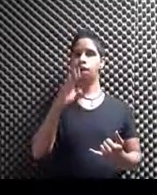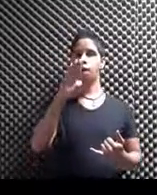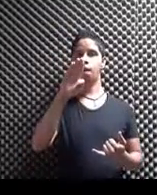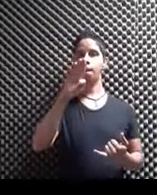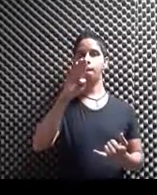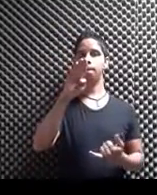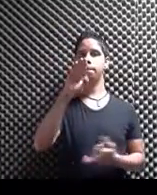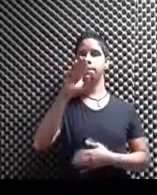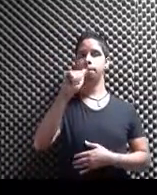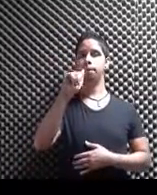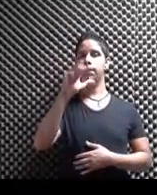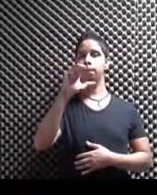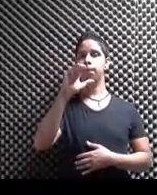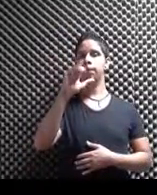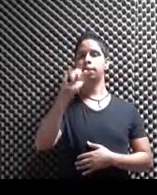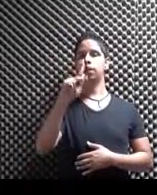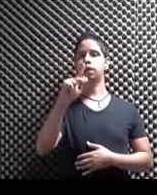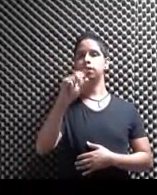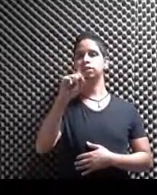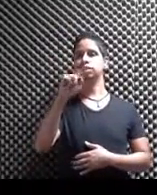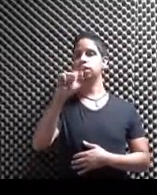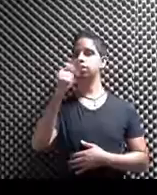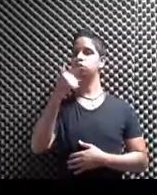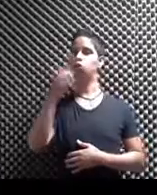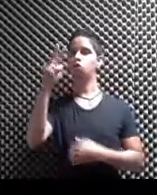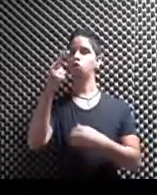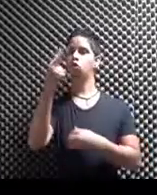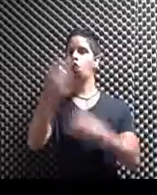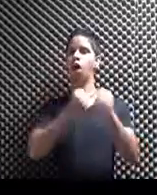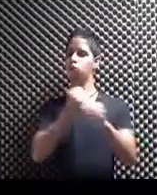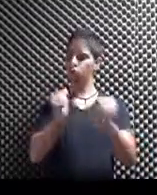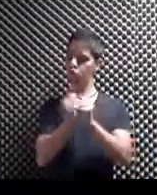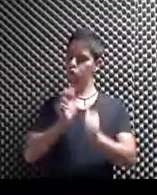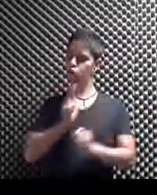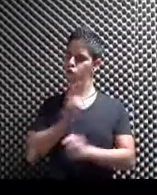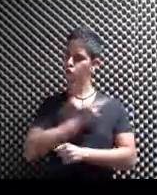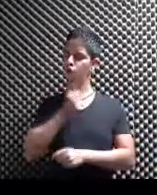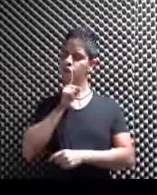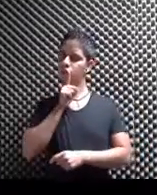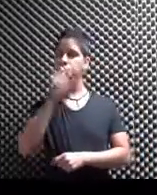yo no sé ya no sé ya yo perdí la cuenta así también mira y también este